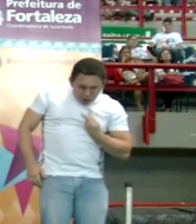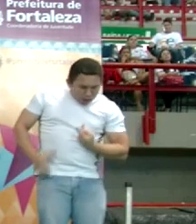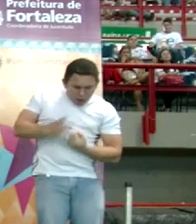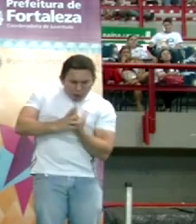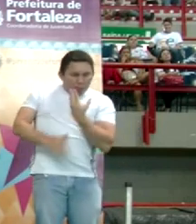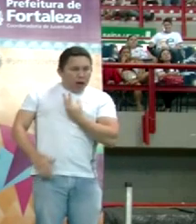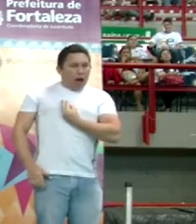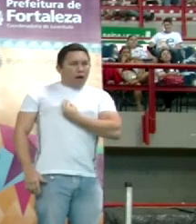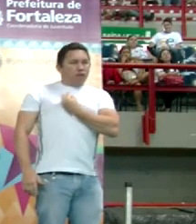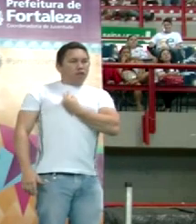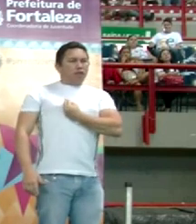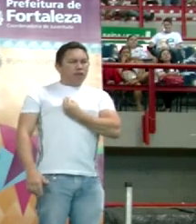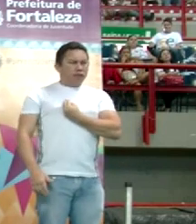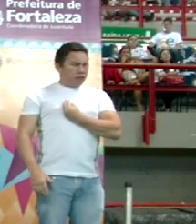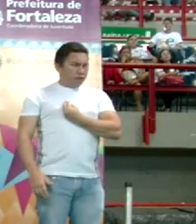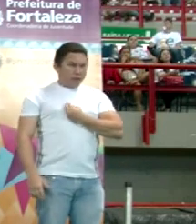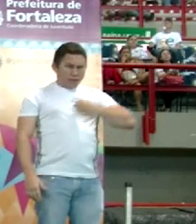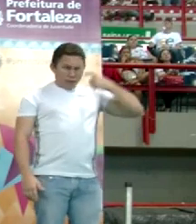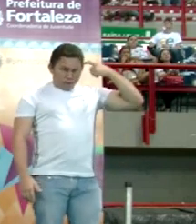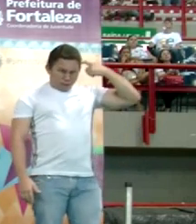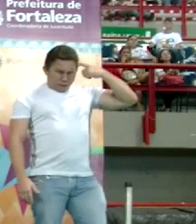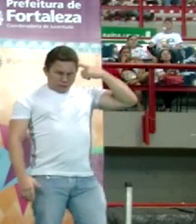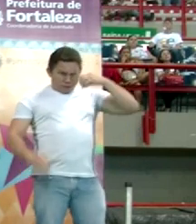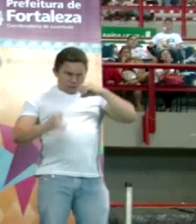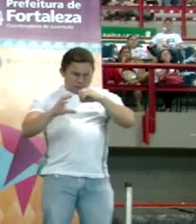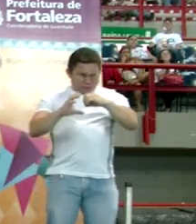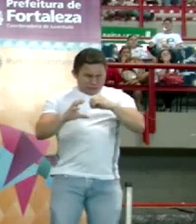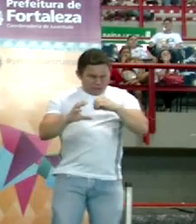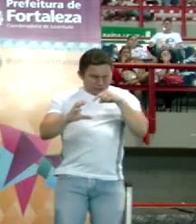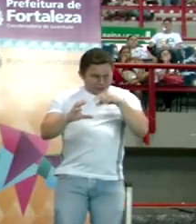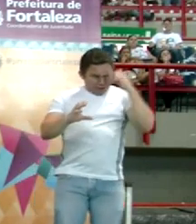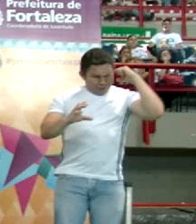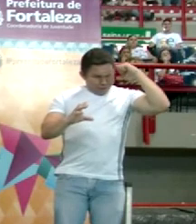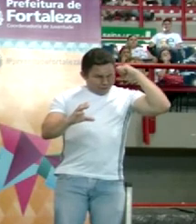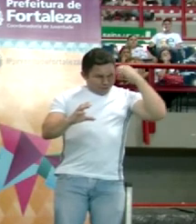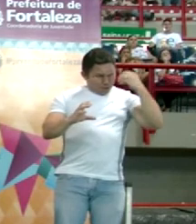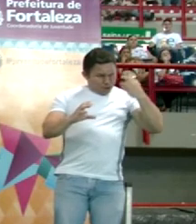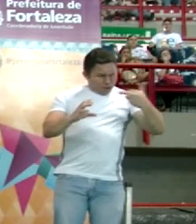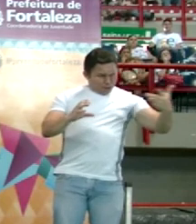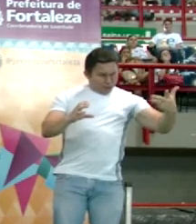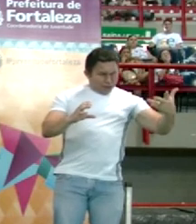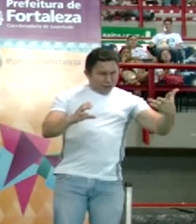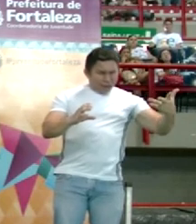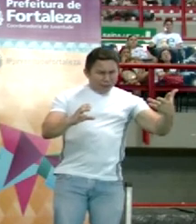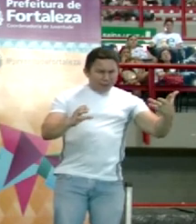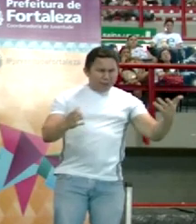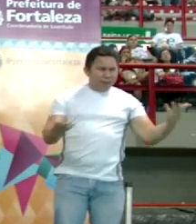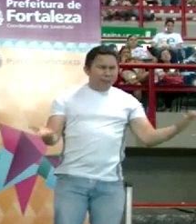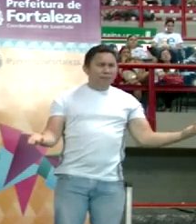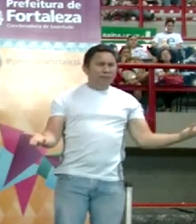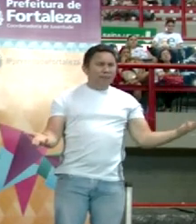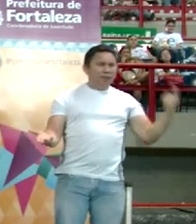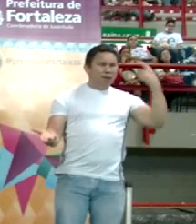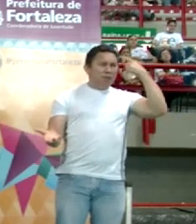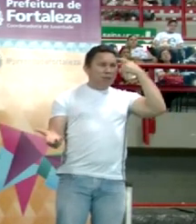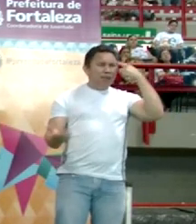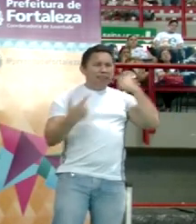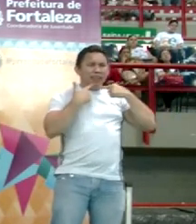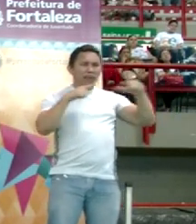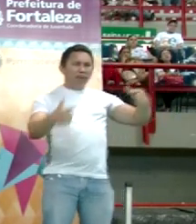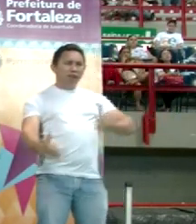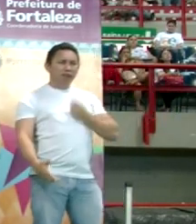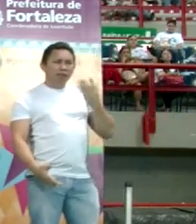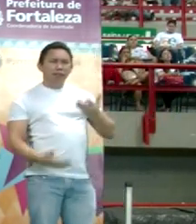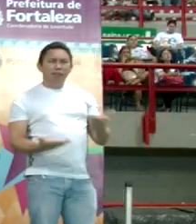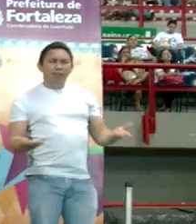da vida. Aí você, hã? Célula, isso aí tudinho. Já pensou se a linguagem fosse assim, né? Não, ainda bem,